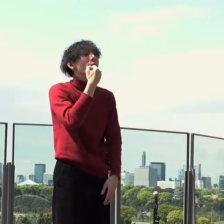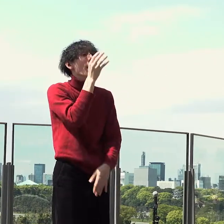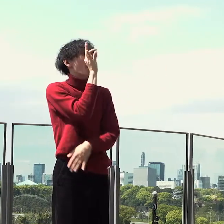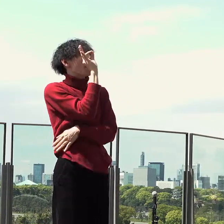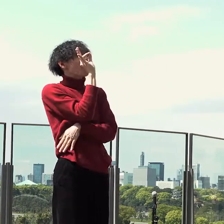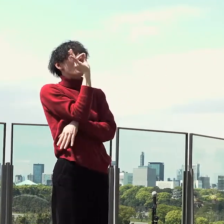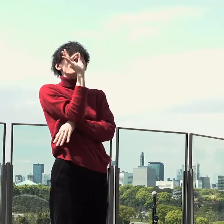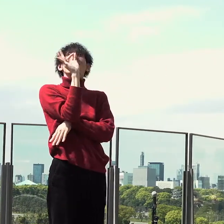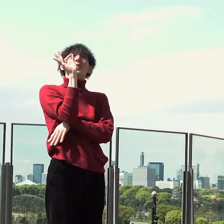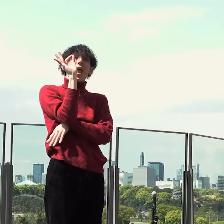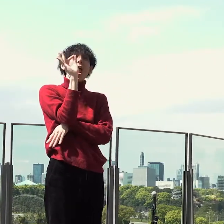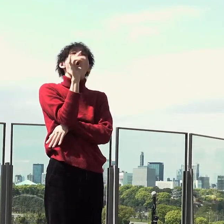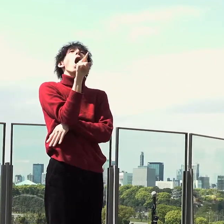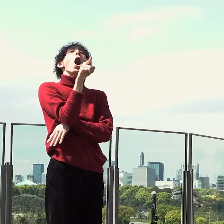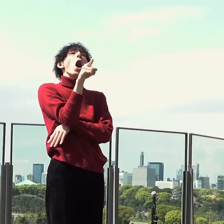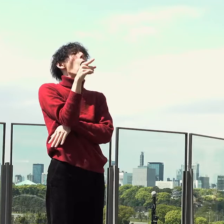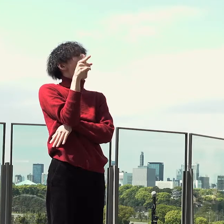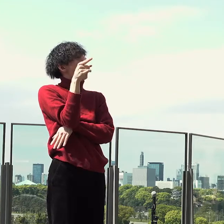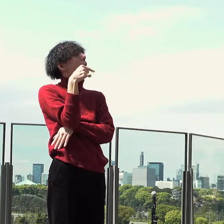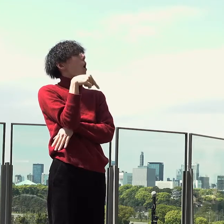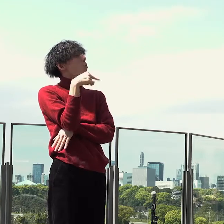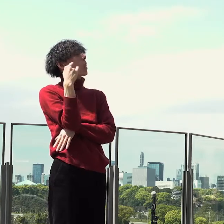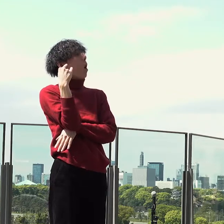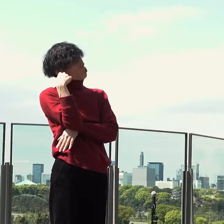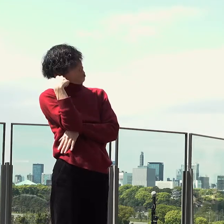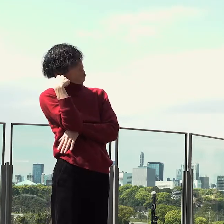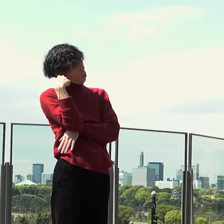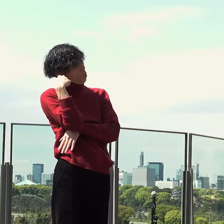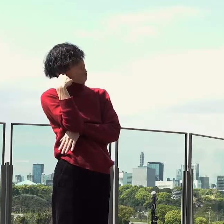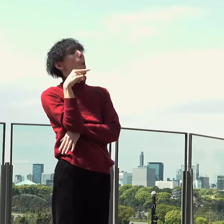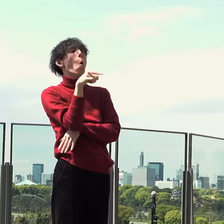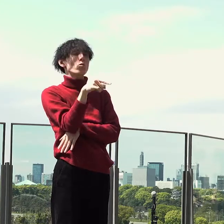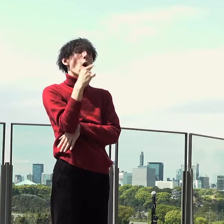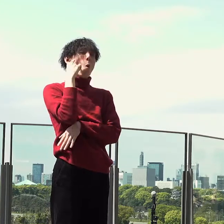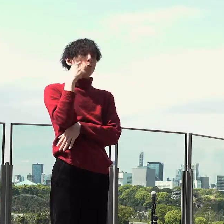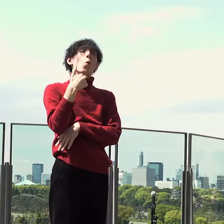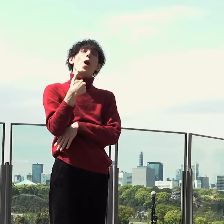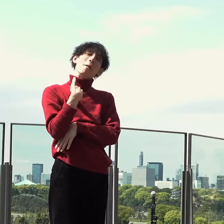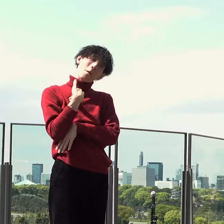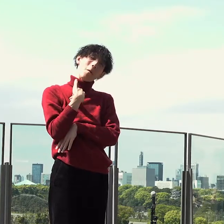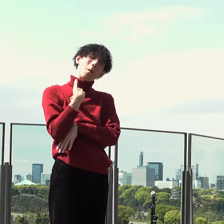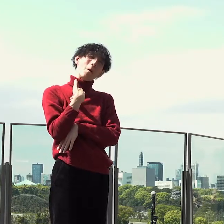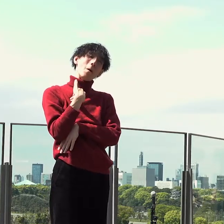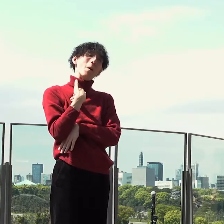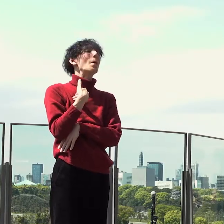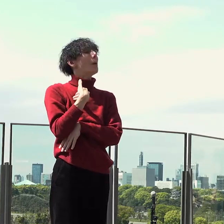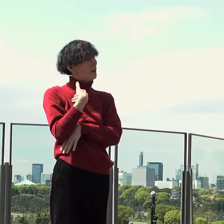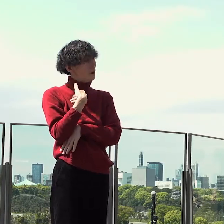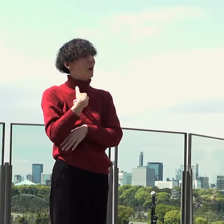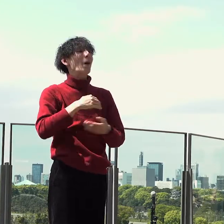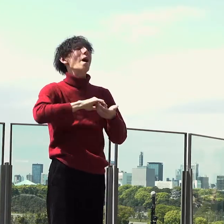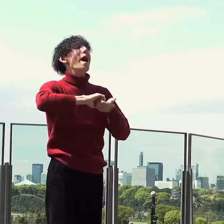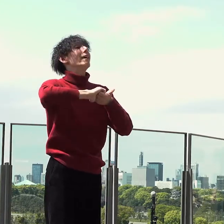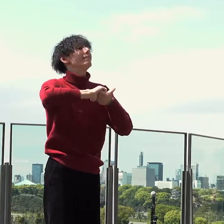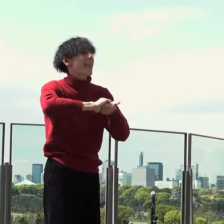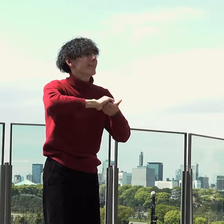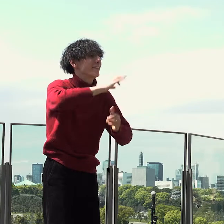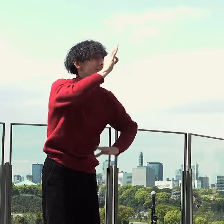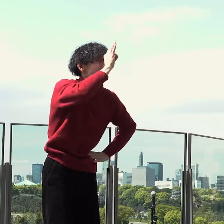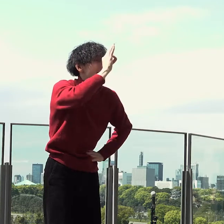自然の音でもいいです、見てみたときに、あ、これはこんな音だな、こんな音かもしれないなんていうことを